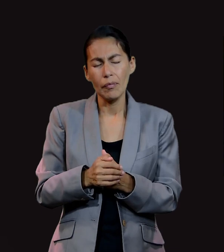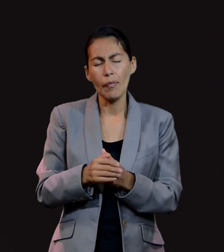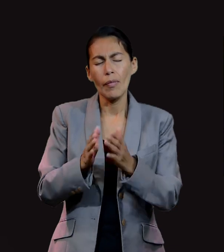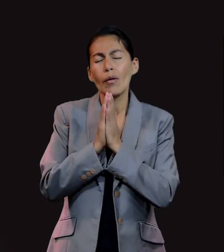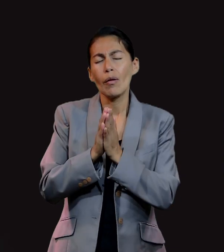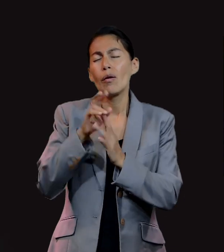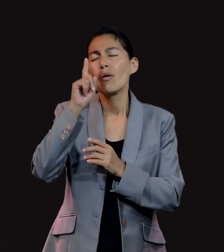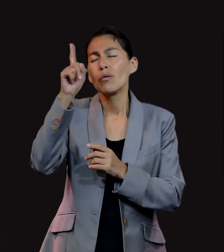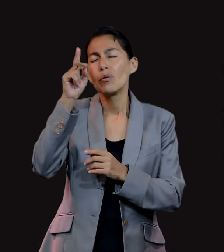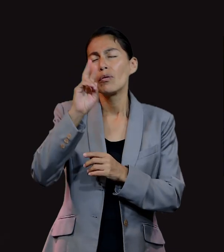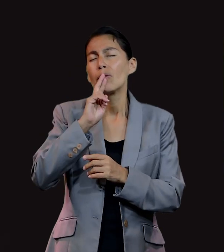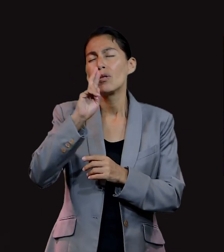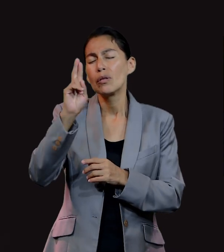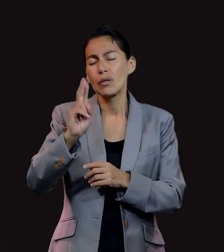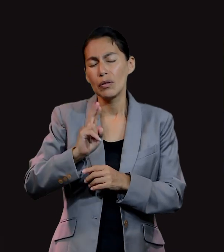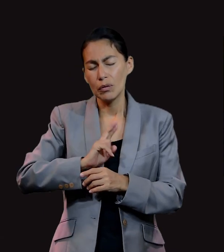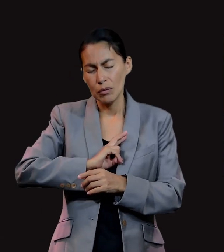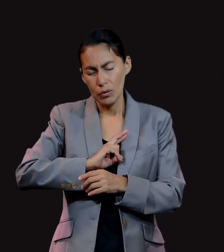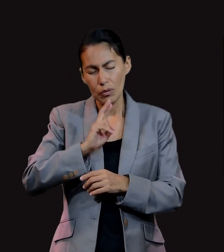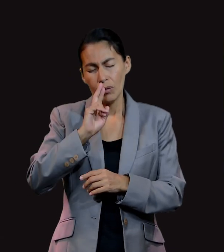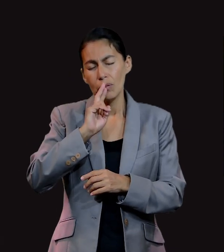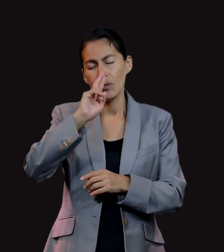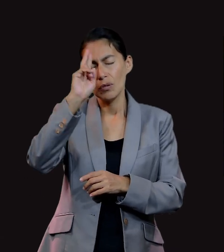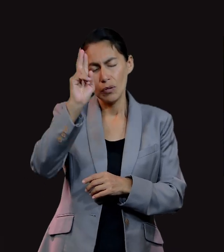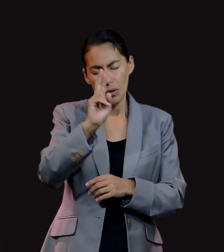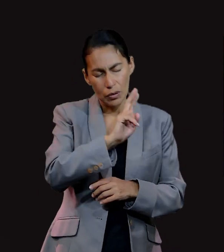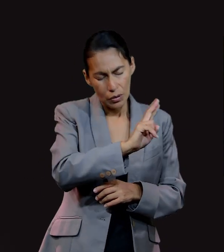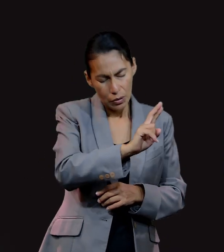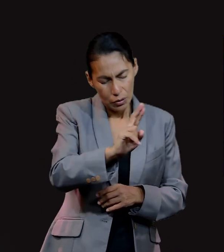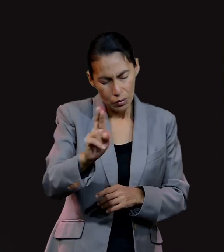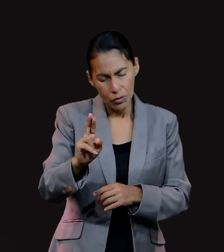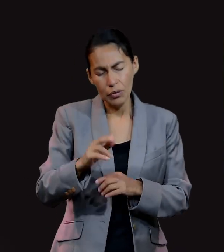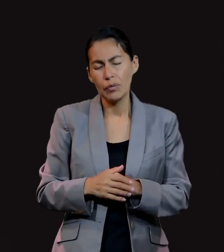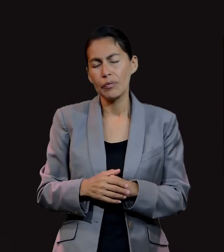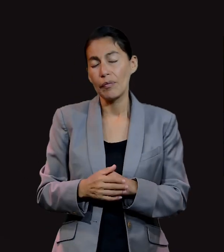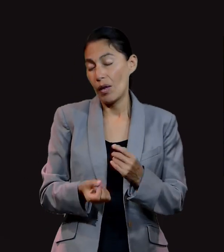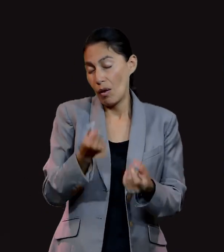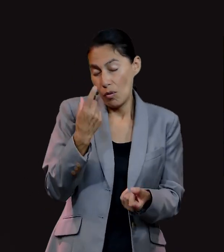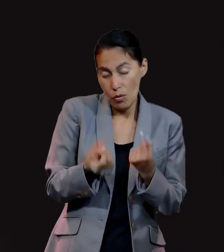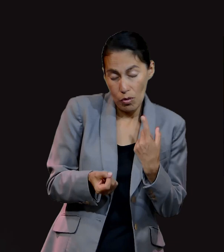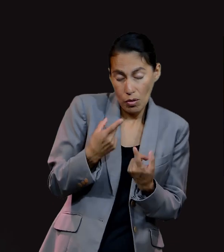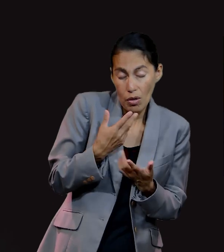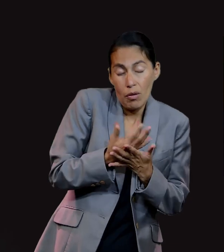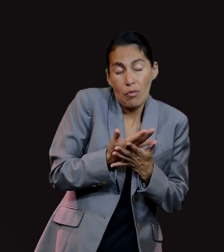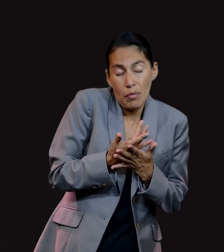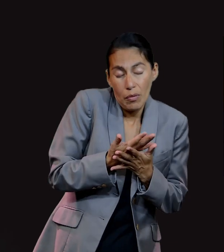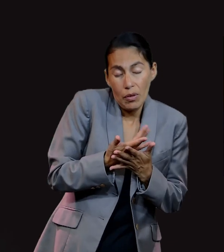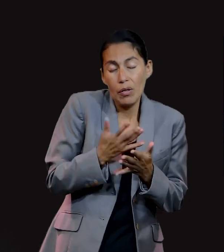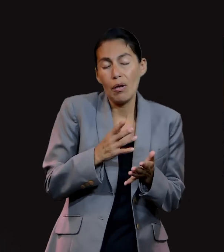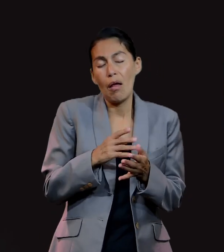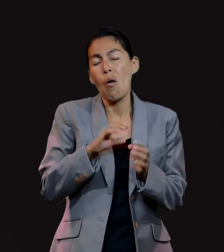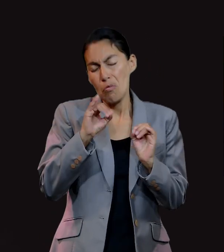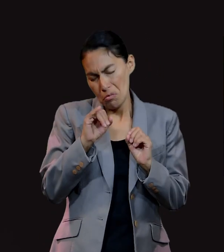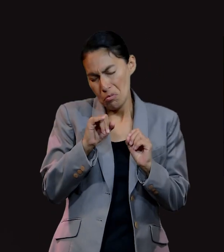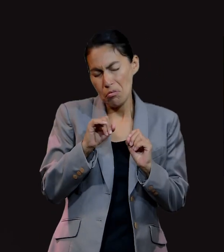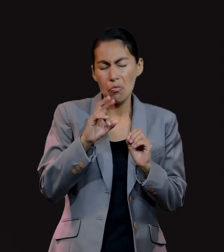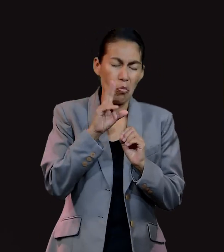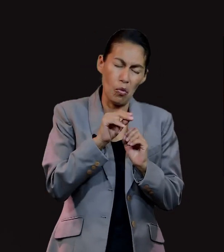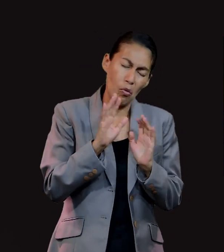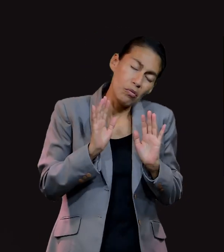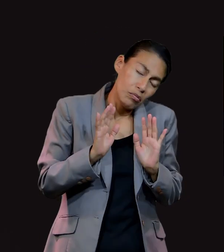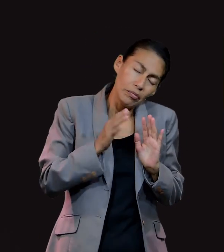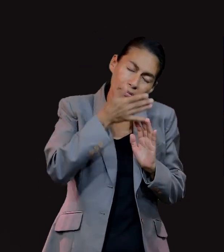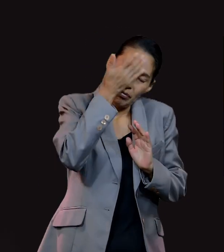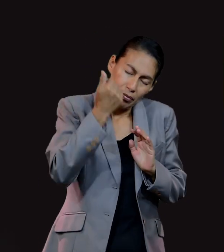puedes respondernos Inmediatamente Que sí Tú puedes respondernos Tal vez que esperemos O tal vez Sencillamente Que no